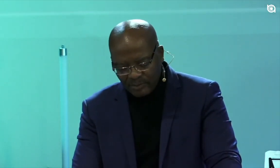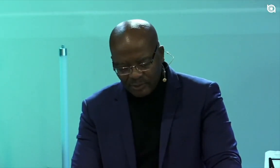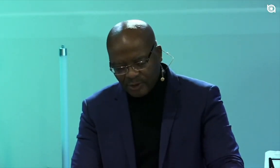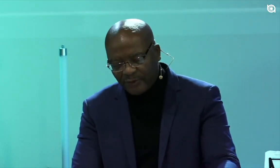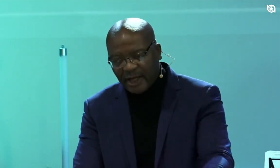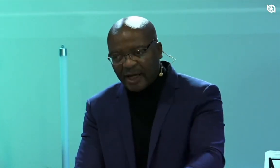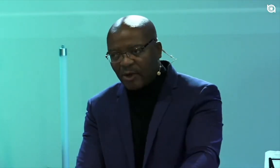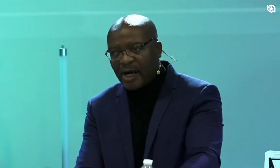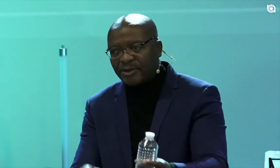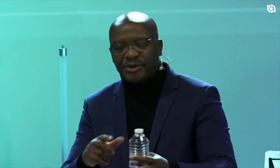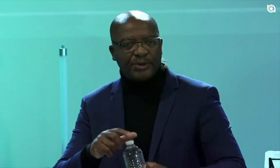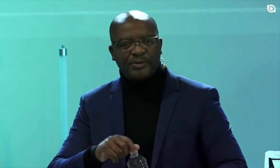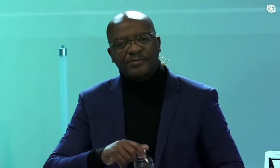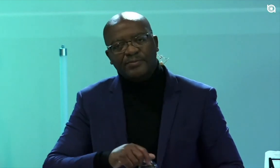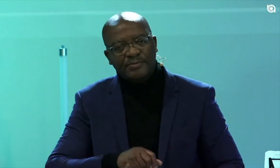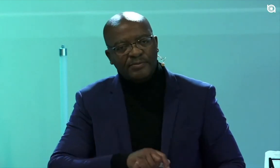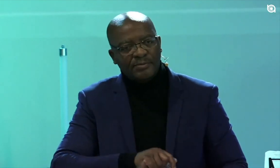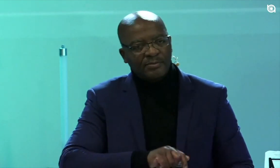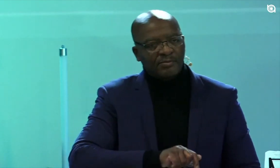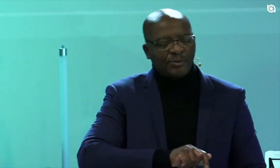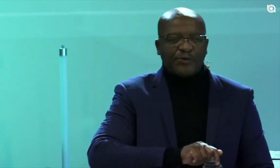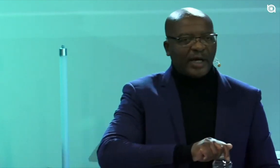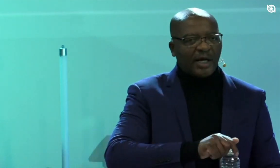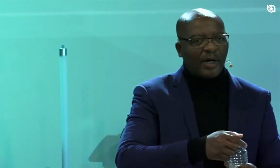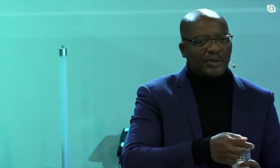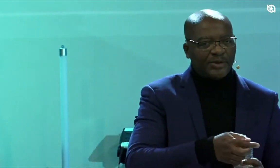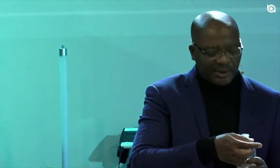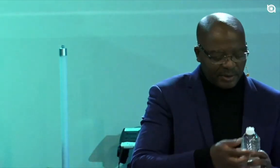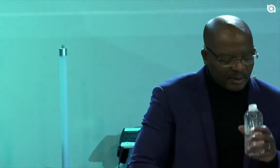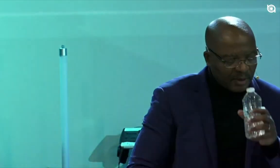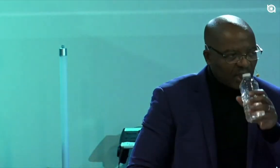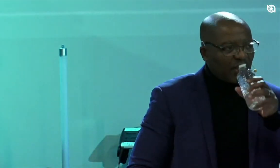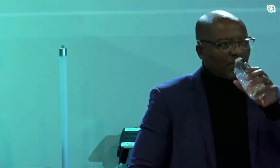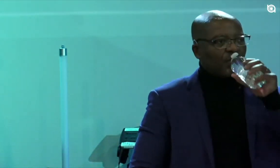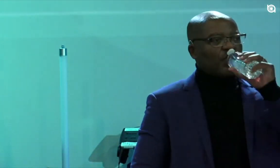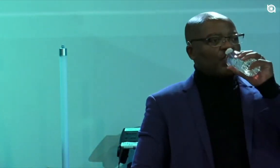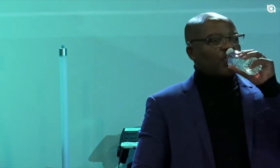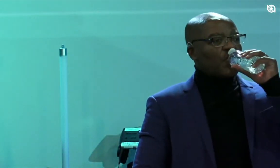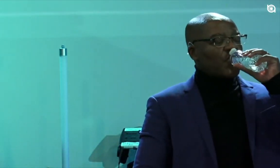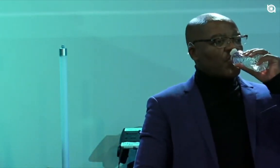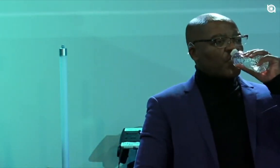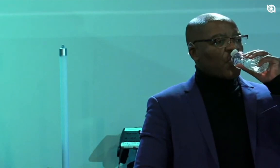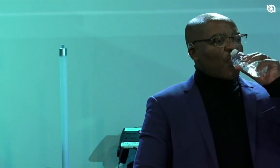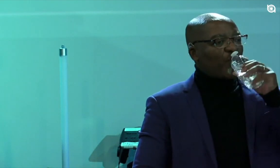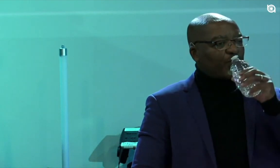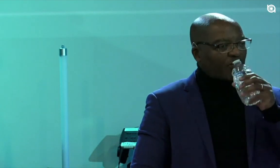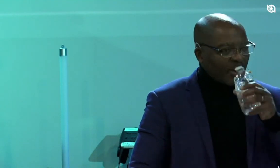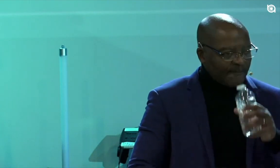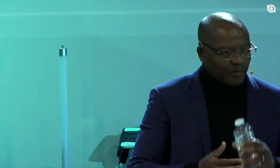believe. Tu verras la gloire de Dieu. You will see God's glory. Tu verras la gloire de Dieu. You will see God's glory.